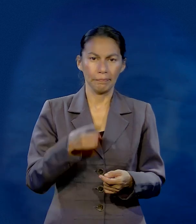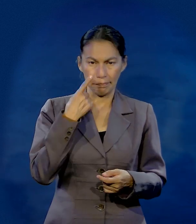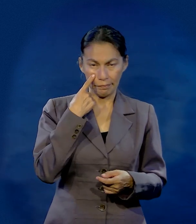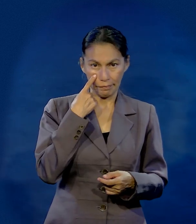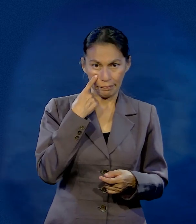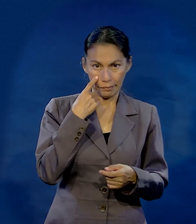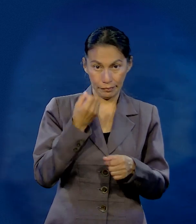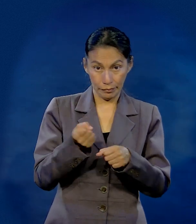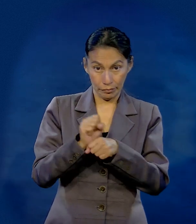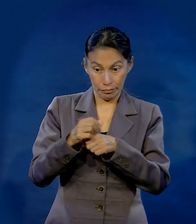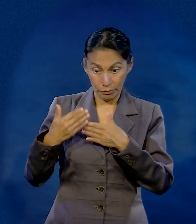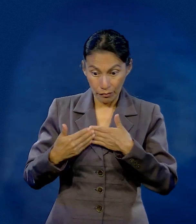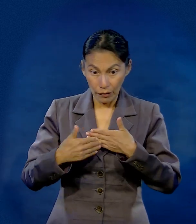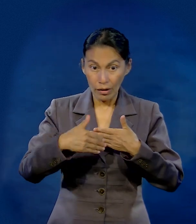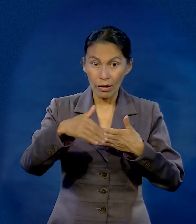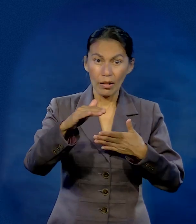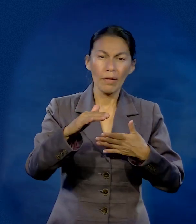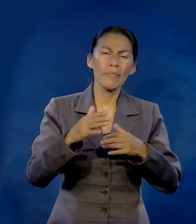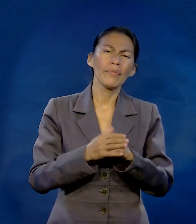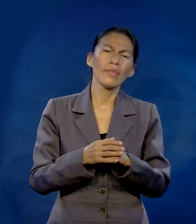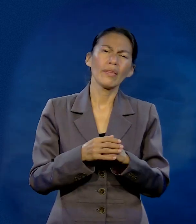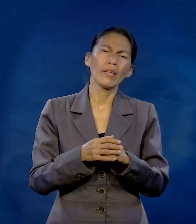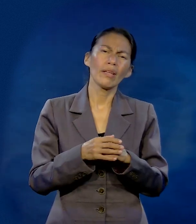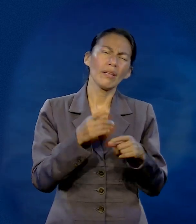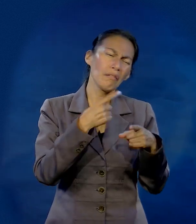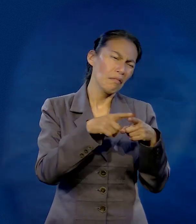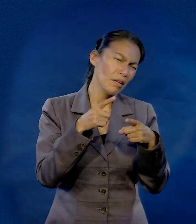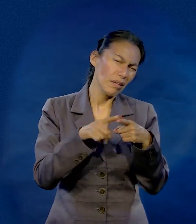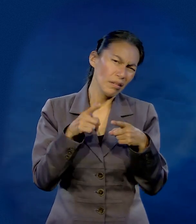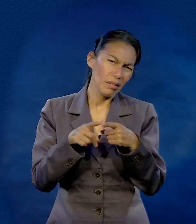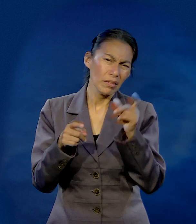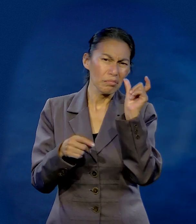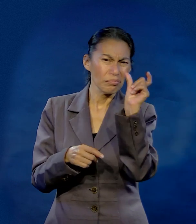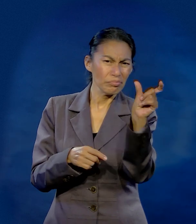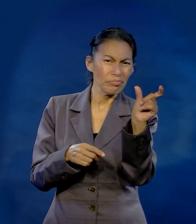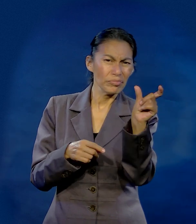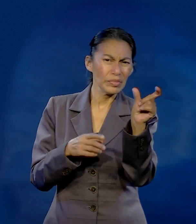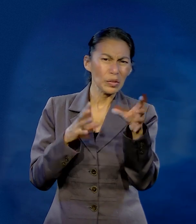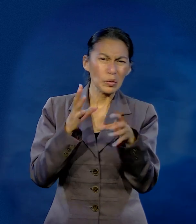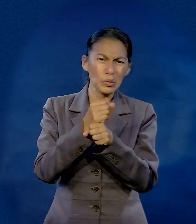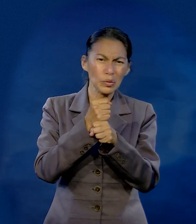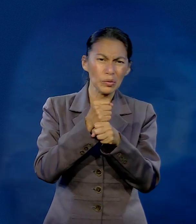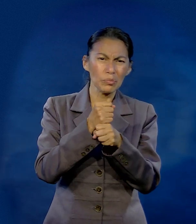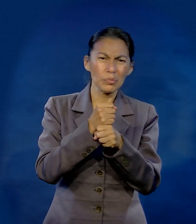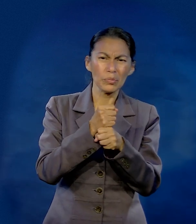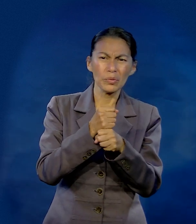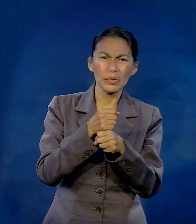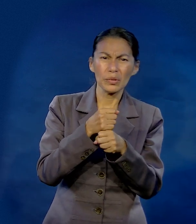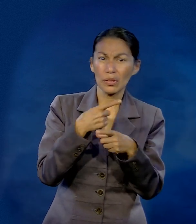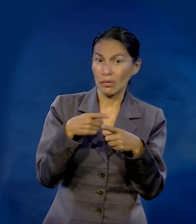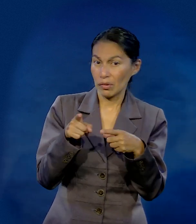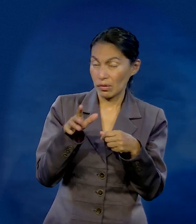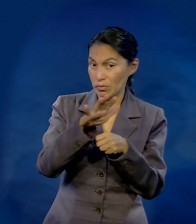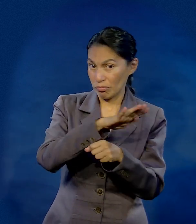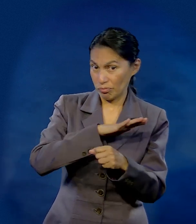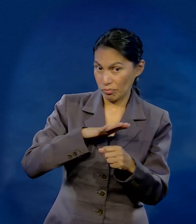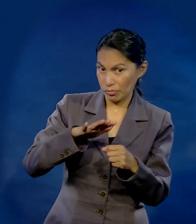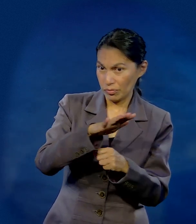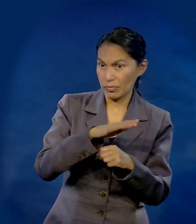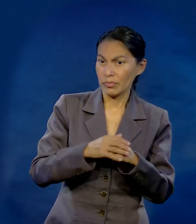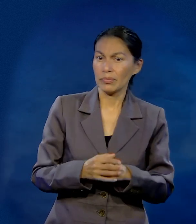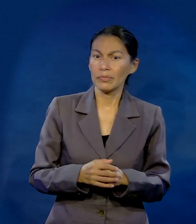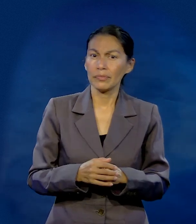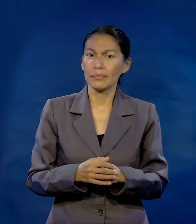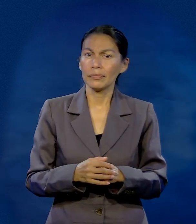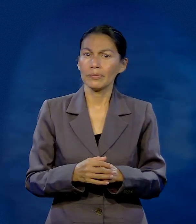que contempla el concepto necio pero desde la perspectiva bíblica desde la forma en que Dios ve las cosas de paso esta semana vamos a estar